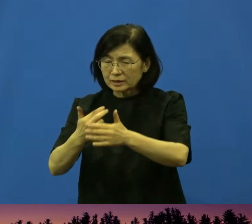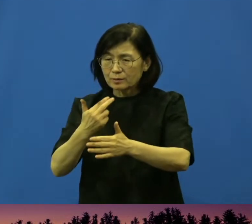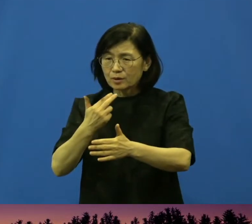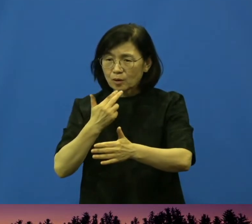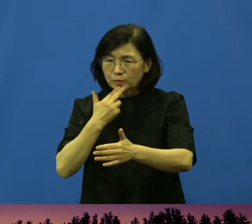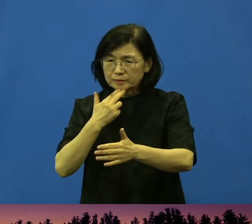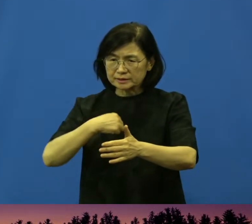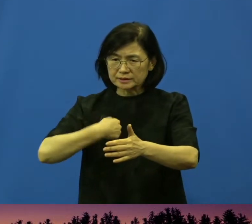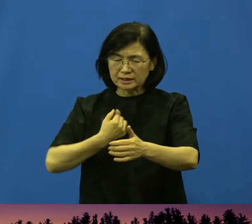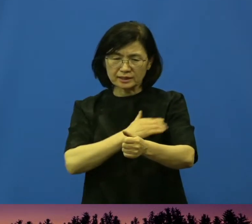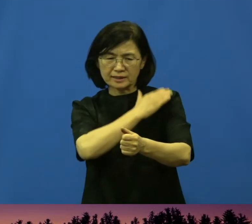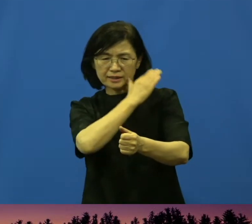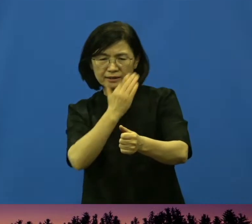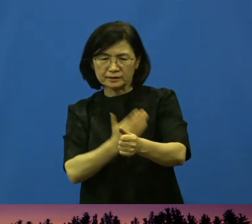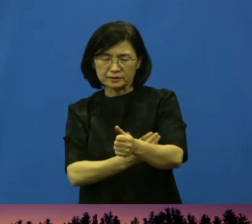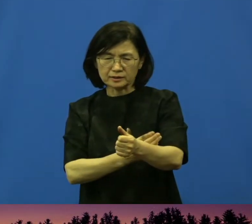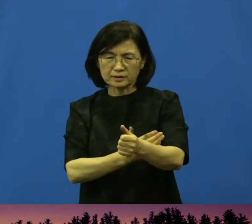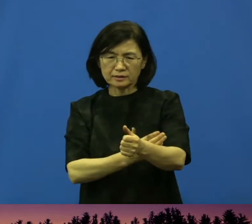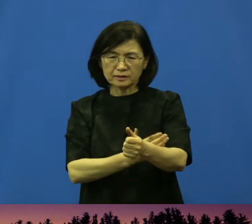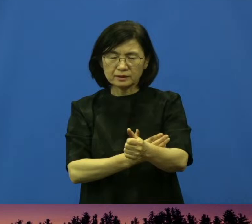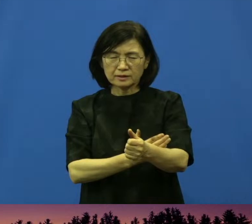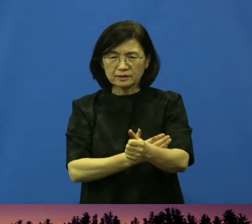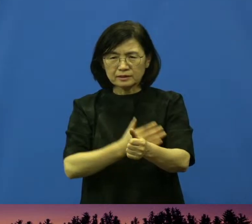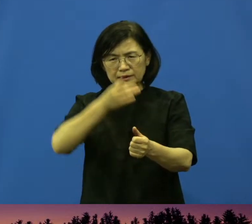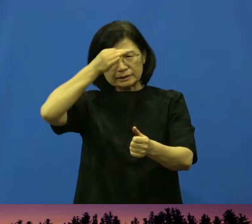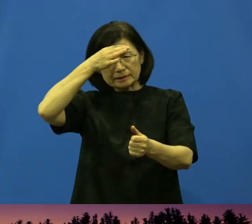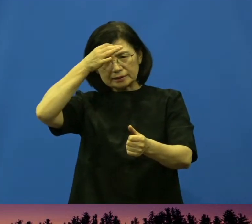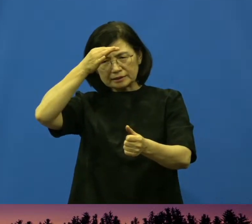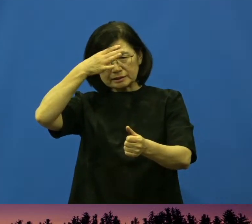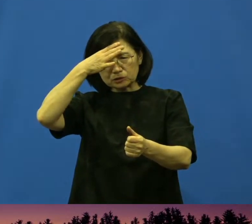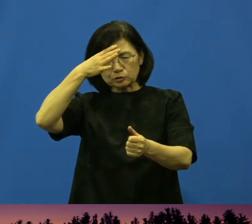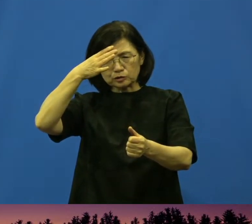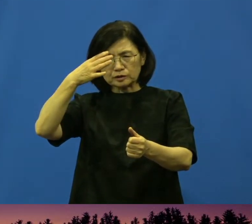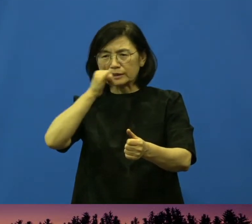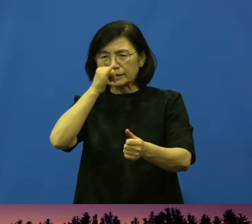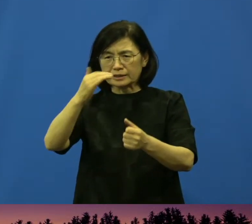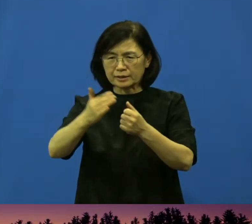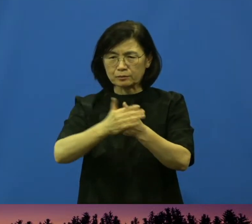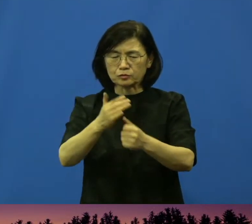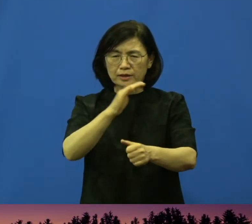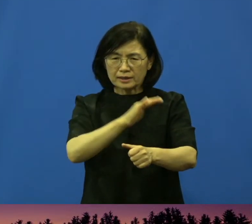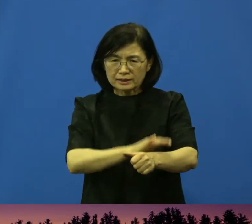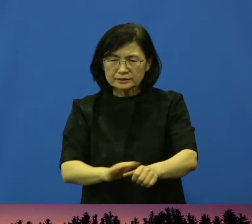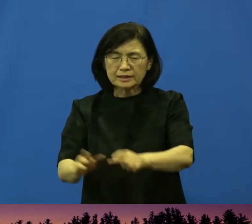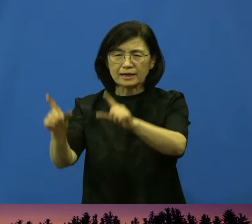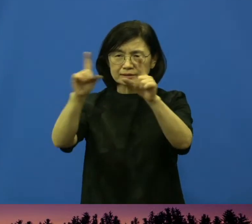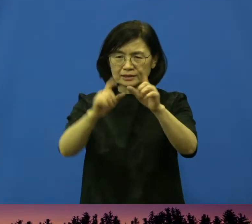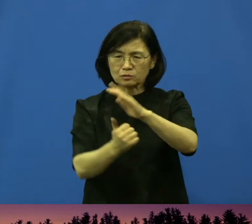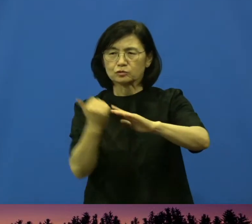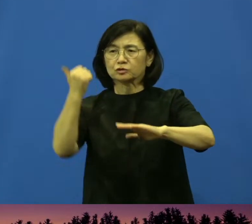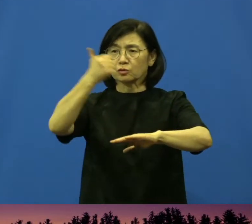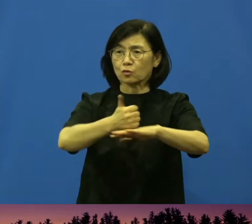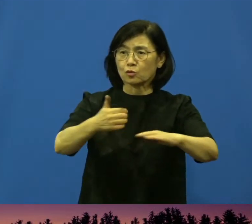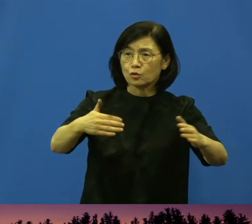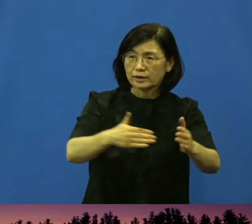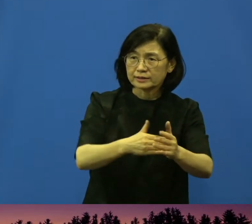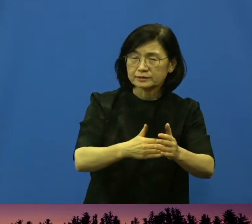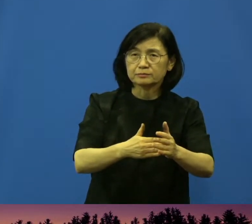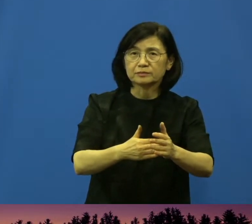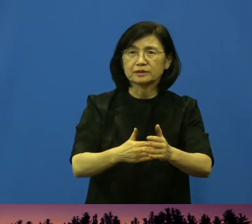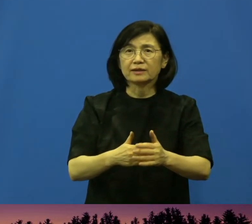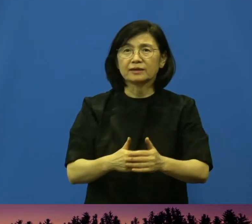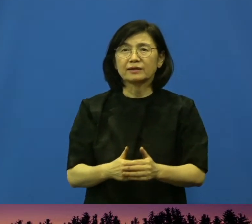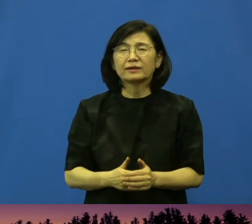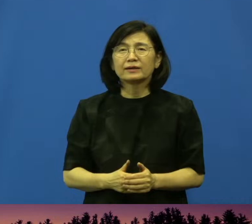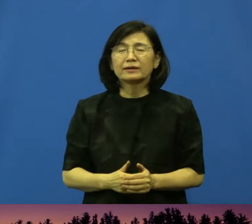자기의 능력과 자기의 재주를 믿고 머리 굴리며 살아왔어요. 그런데 지금 이 말의 표현은 하나님